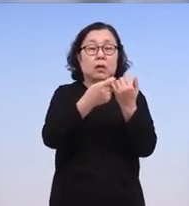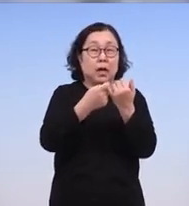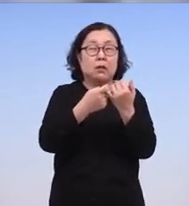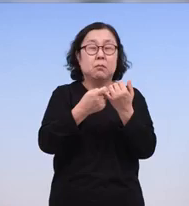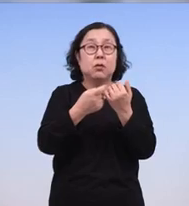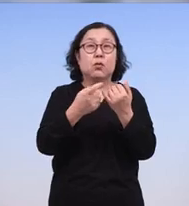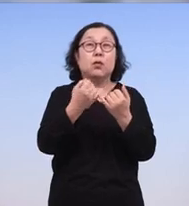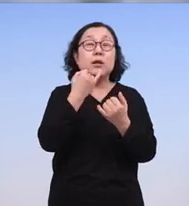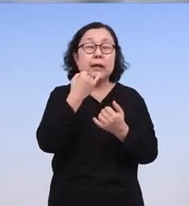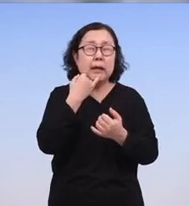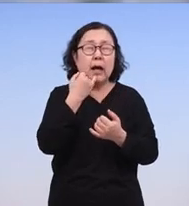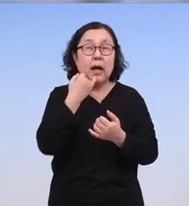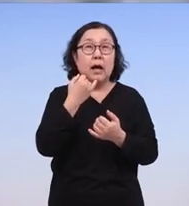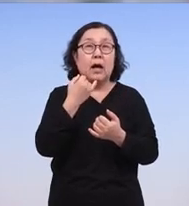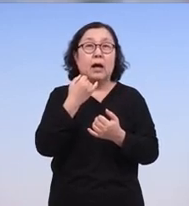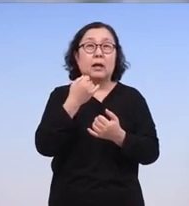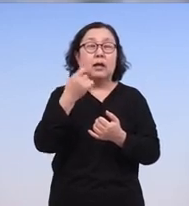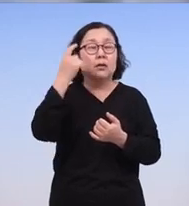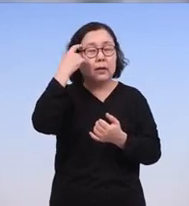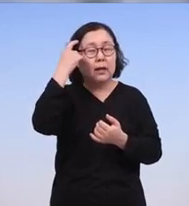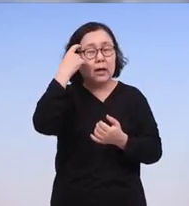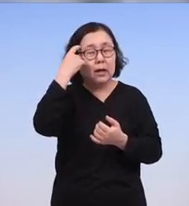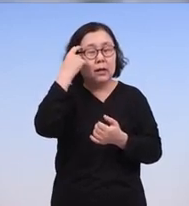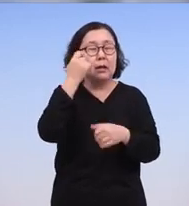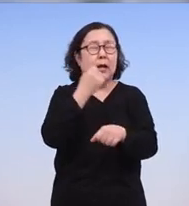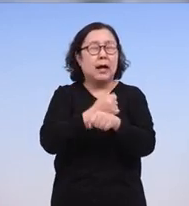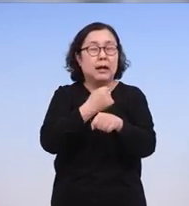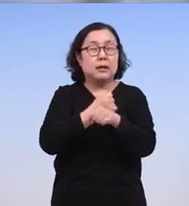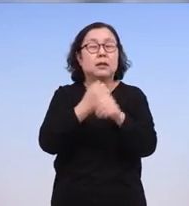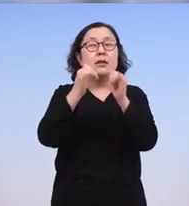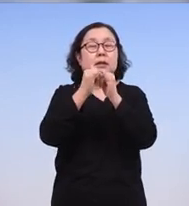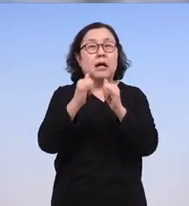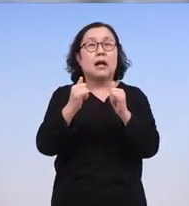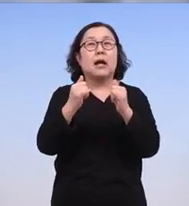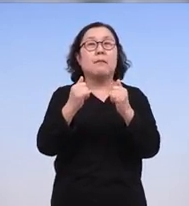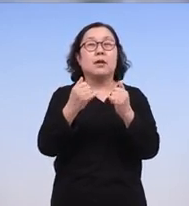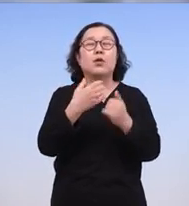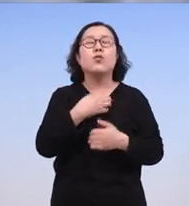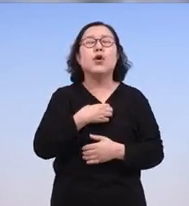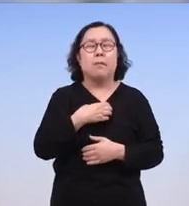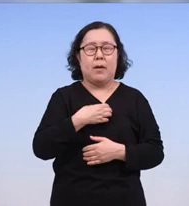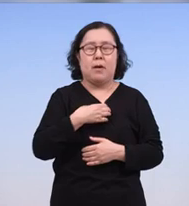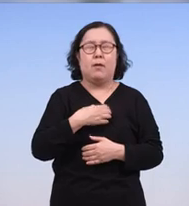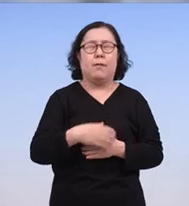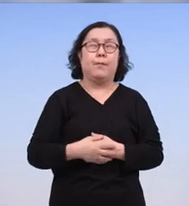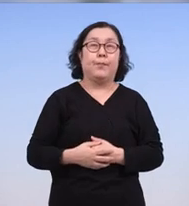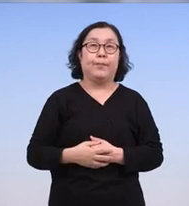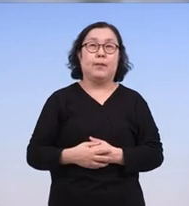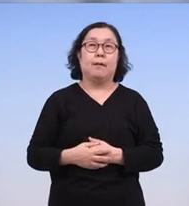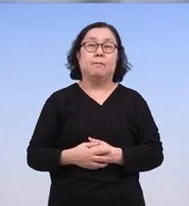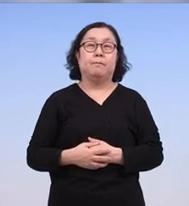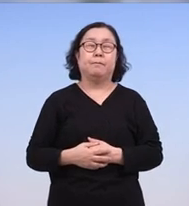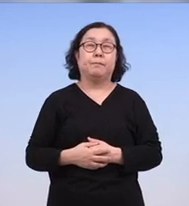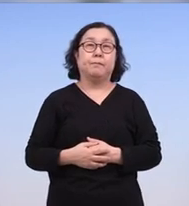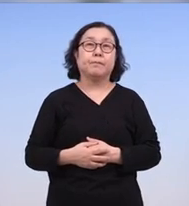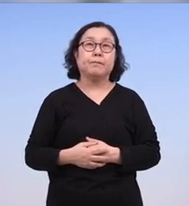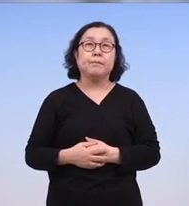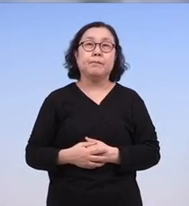갖고 그렇게 하지만 이거 아무것도 아니야. 이런 생각을 가지고 있는 이 이원론이 진짜 위험한 생각이라는